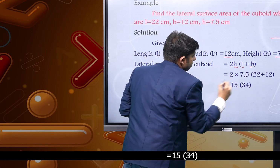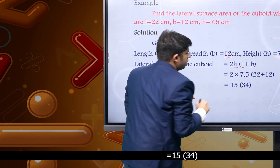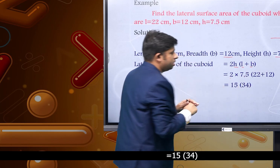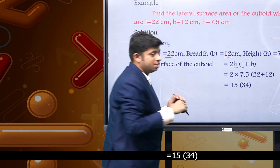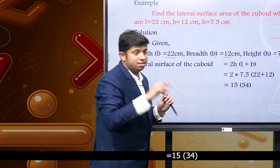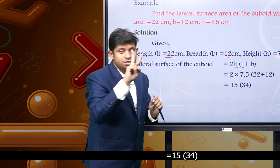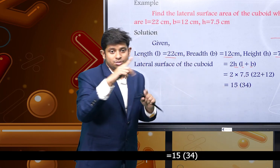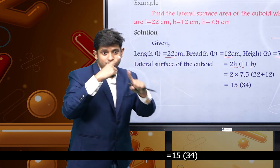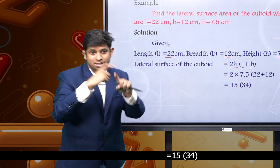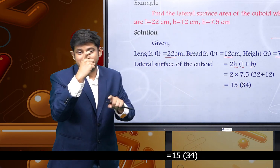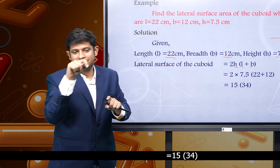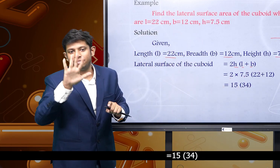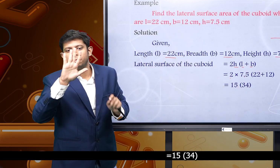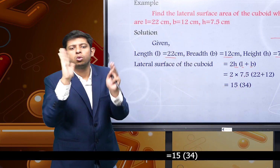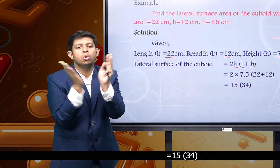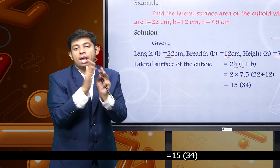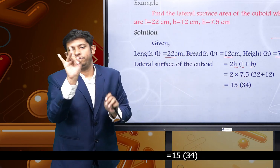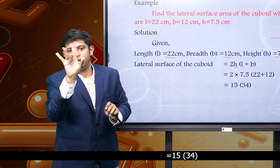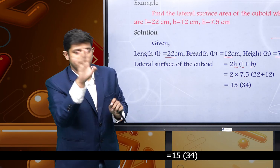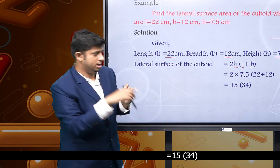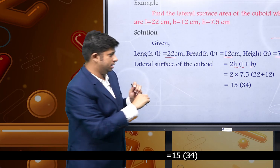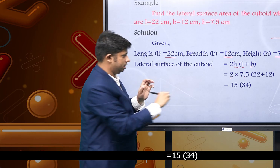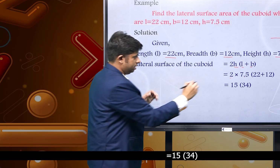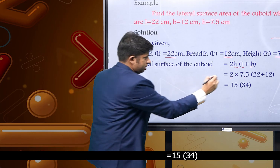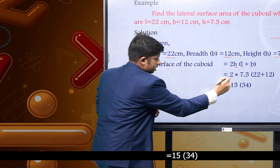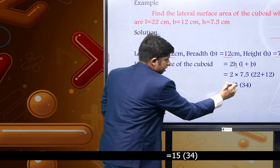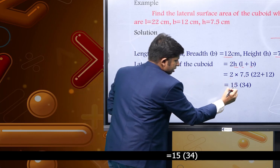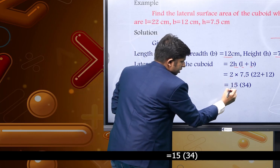बरोबर 15 कंसामध्ये 34